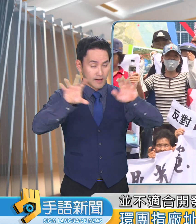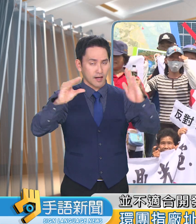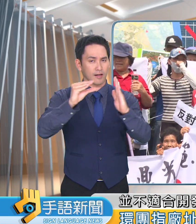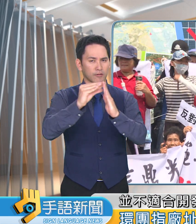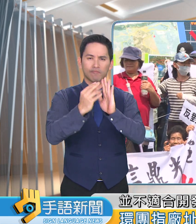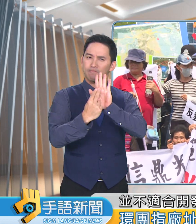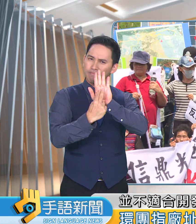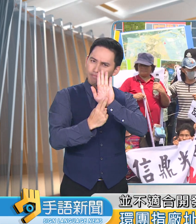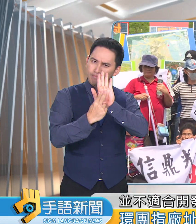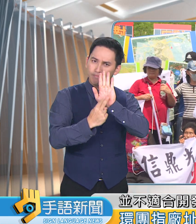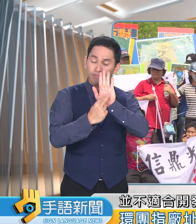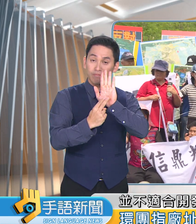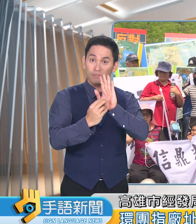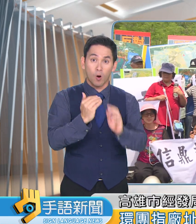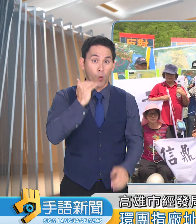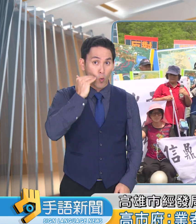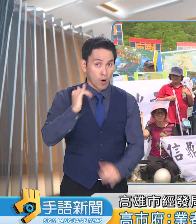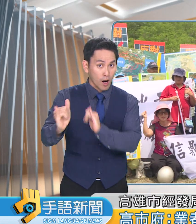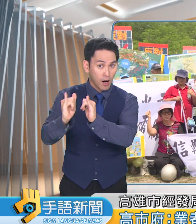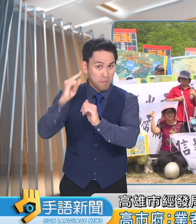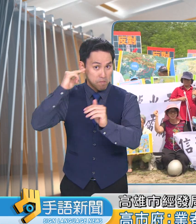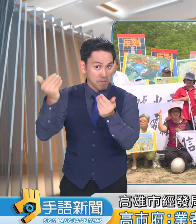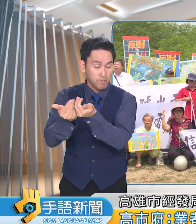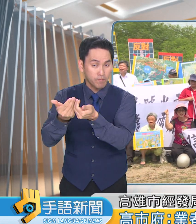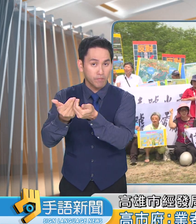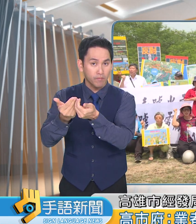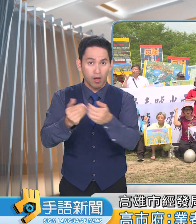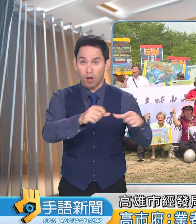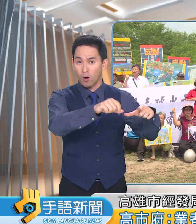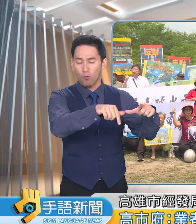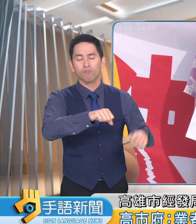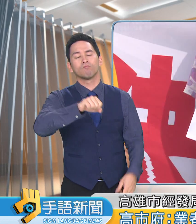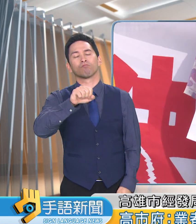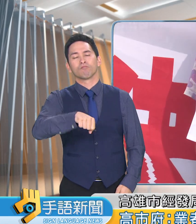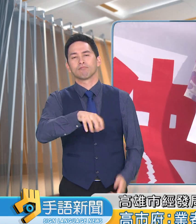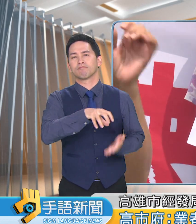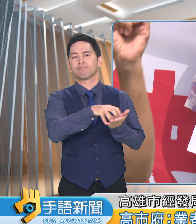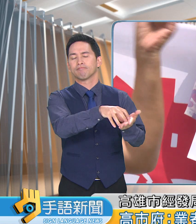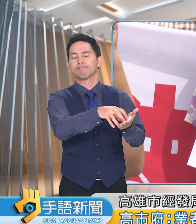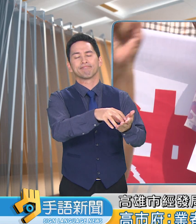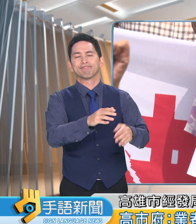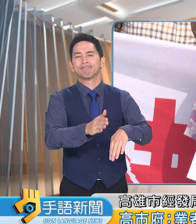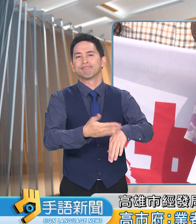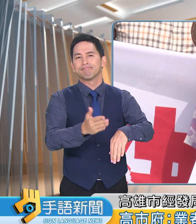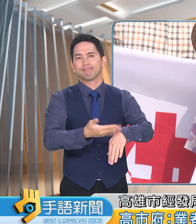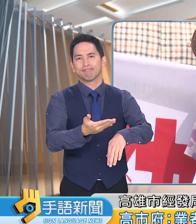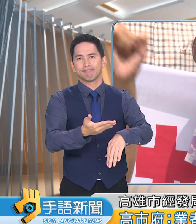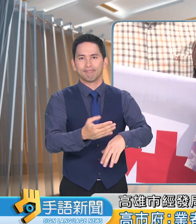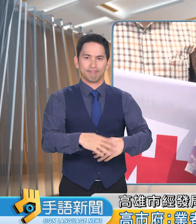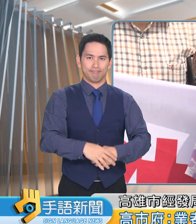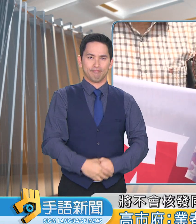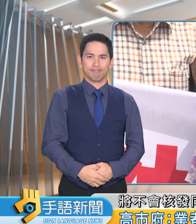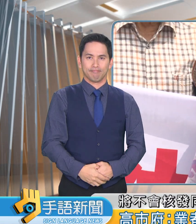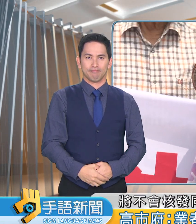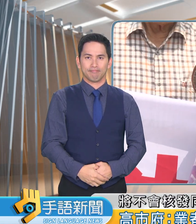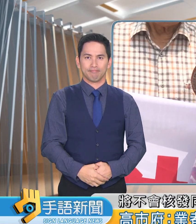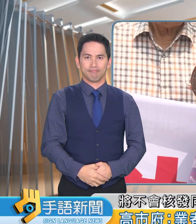开发。高雄市经发局表示，若业者没取得居民同意，不会核发同意函。